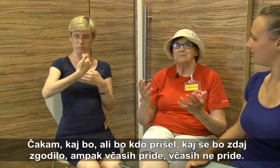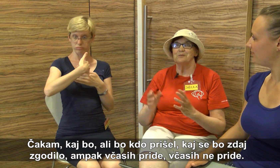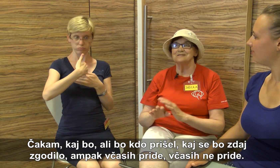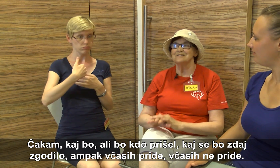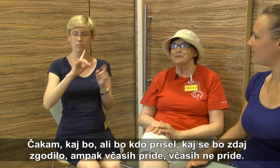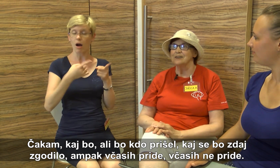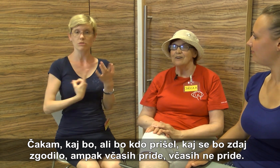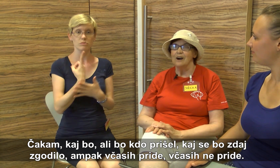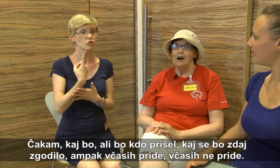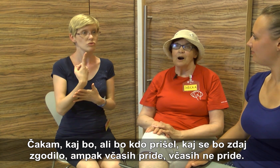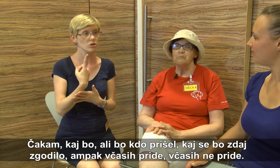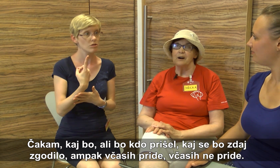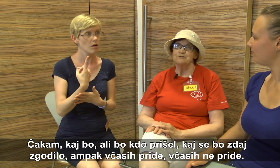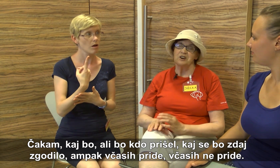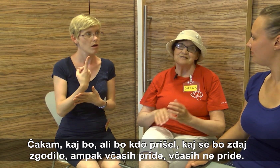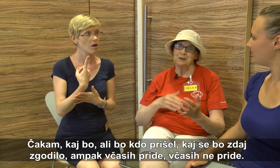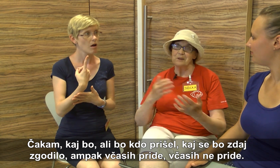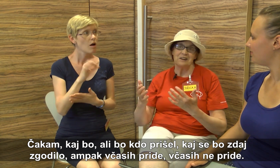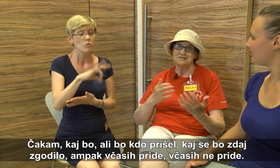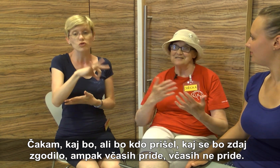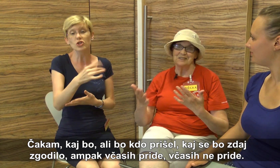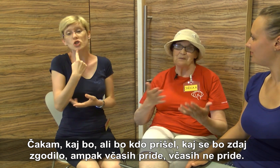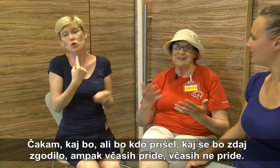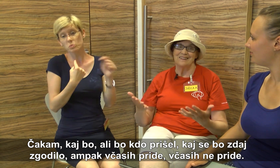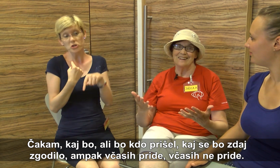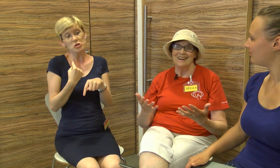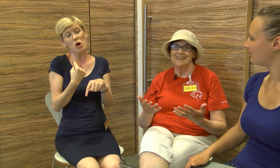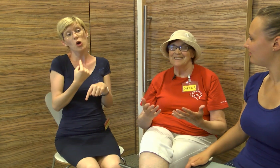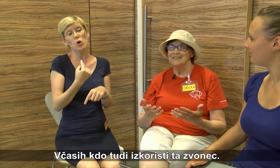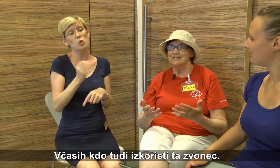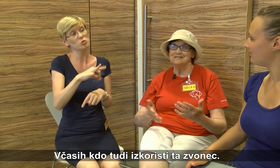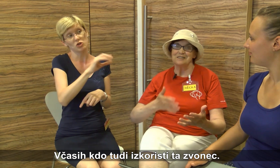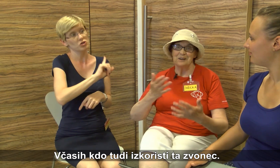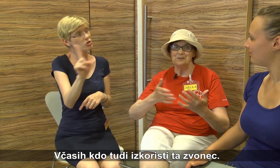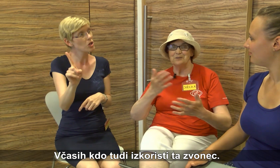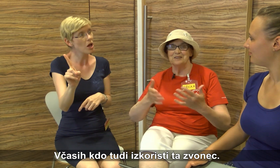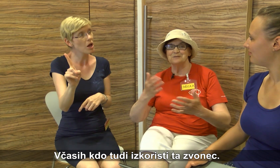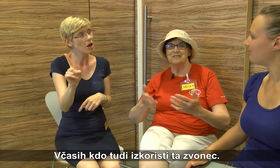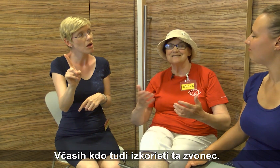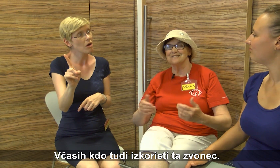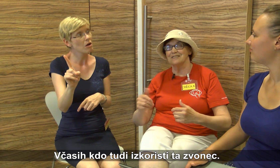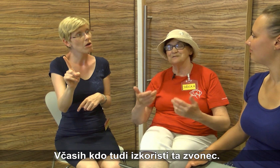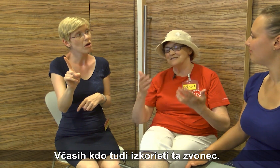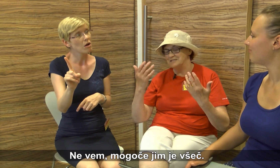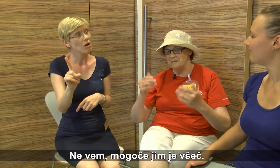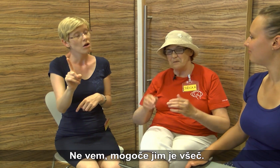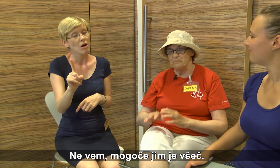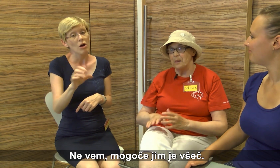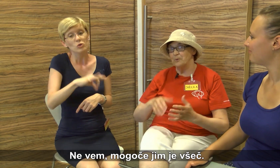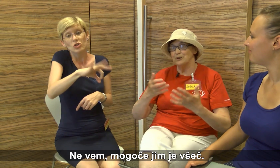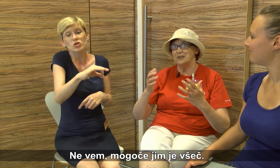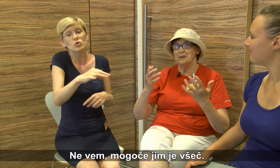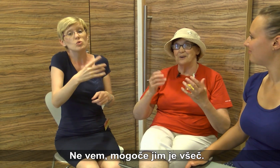ка се бо тоа здеш годило, ампак часик приде, часик не приде, не. Часик некдо тут искористи та звонц, не